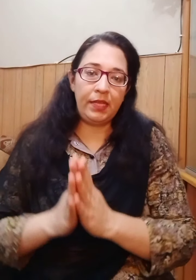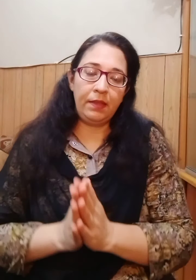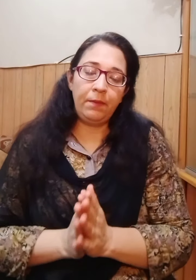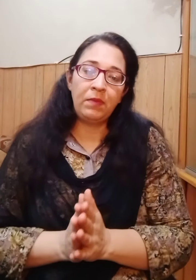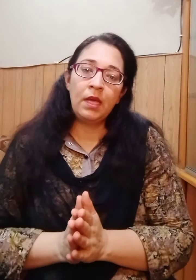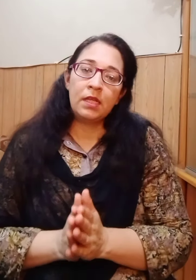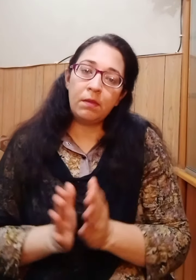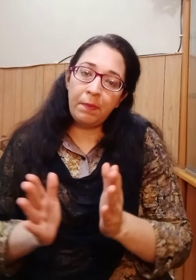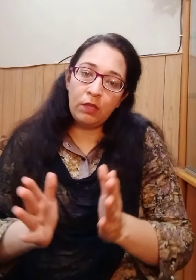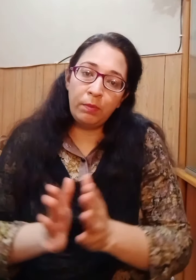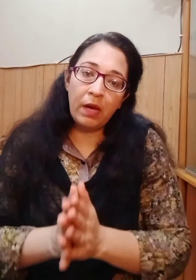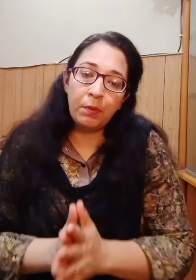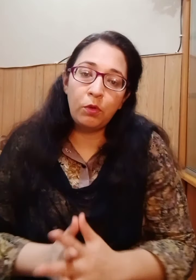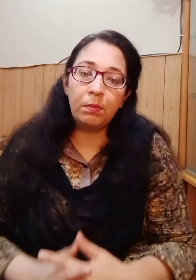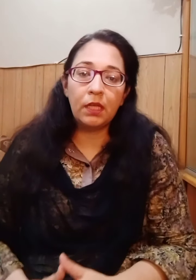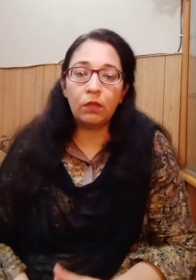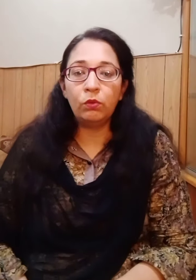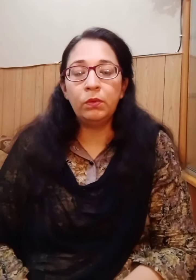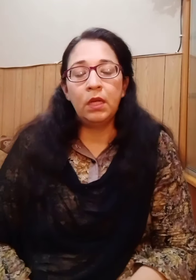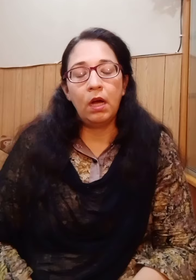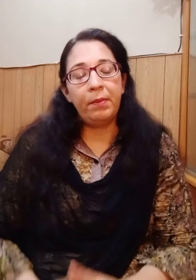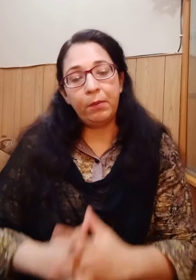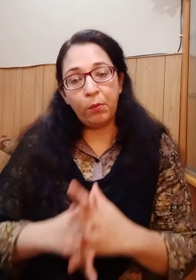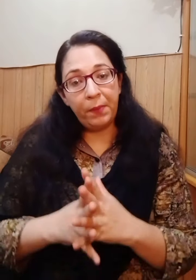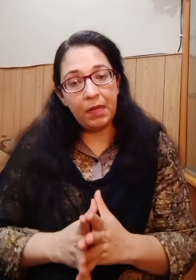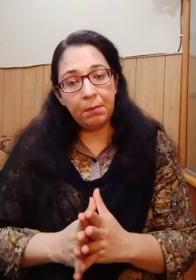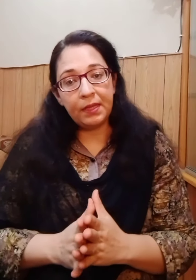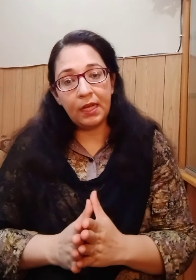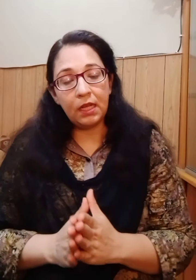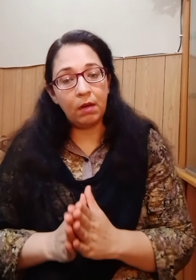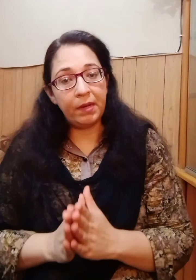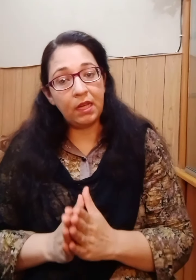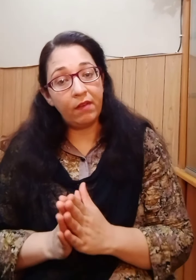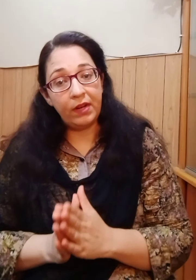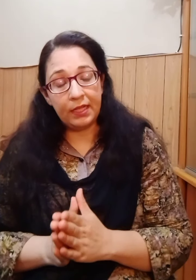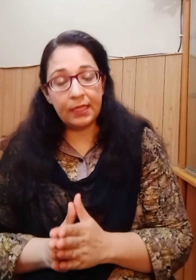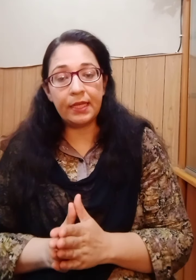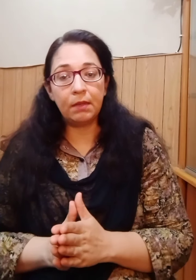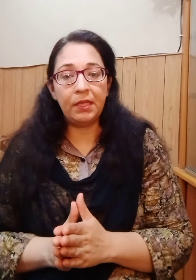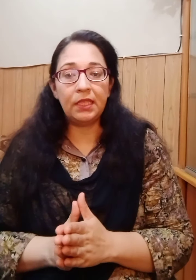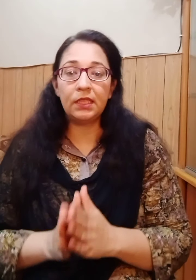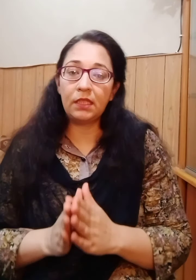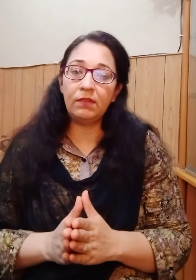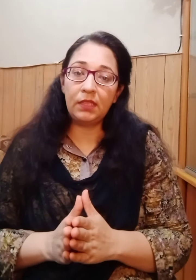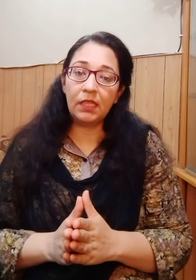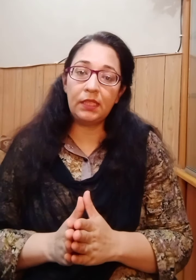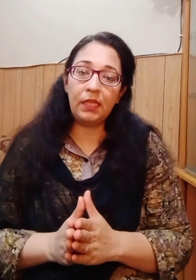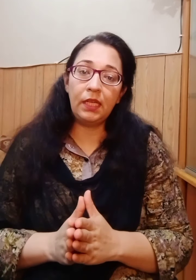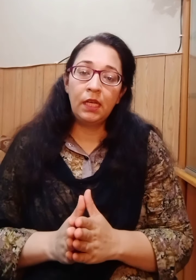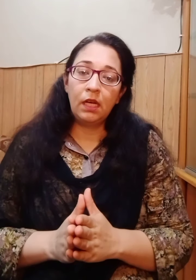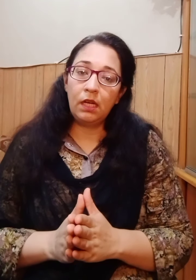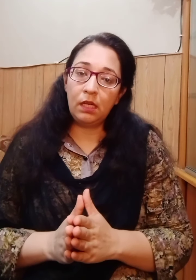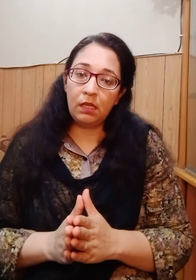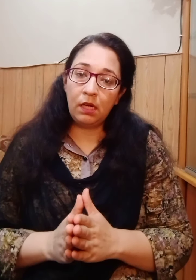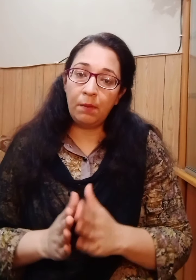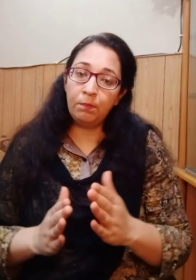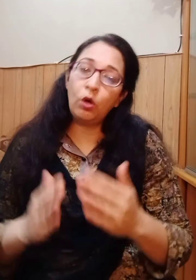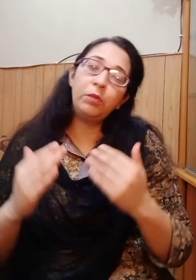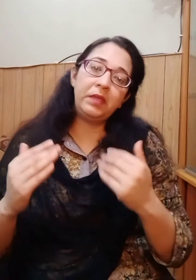रहिए सबसे पहले यह मैं आपको बता दूं कि मैंने आपको पहले बताया था हमारे अवेयरनेस की कमी है जिसकी वजह से हम बहुत